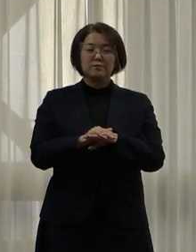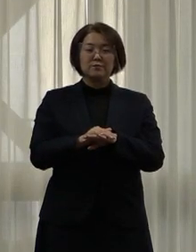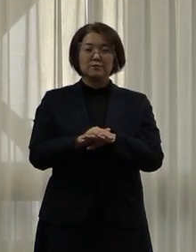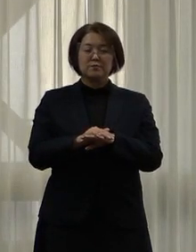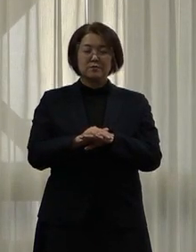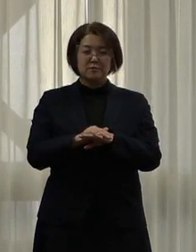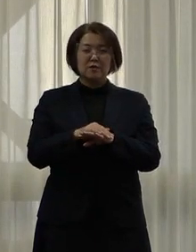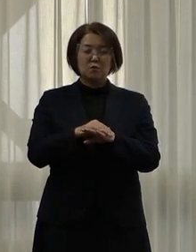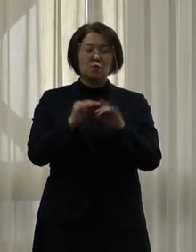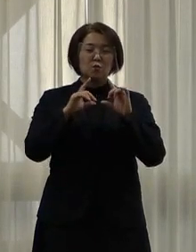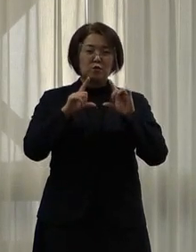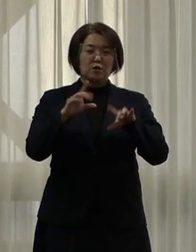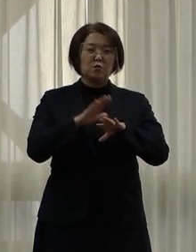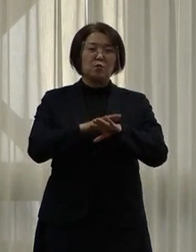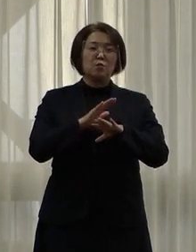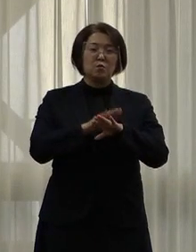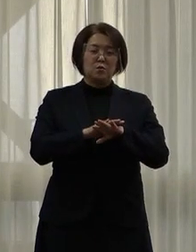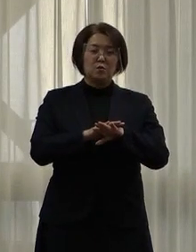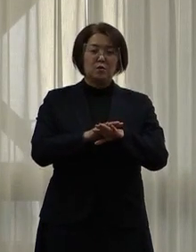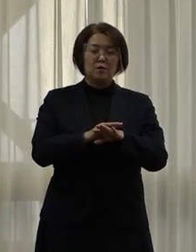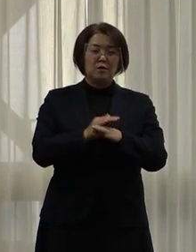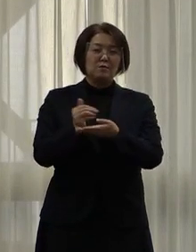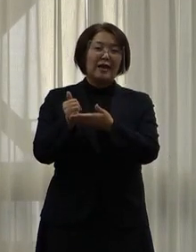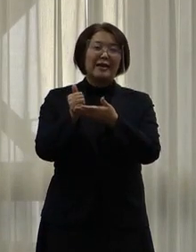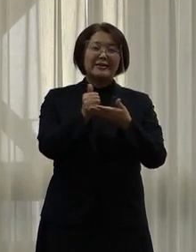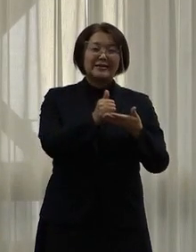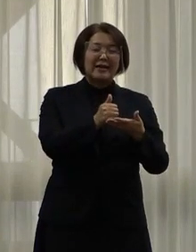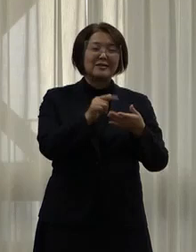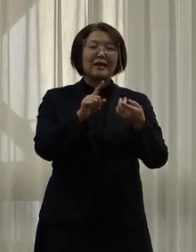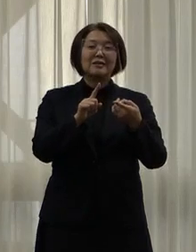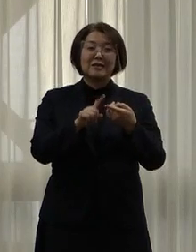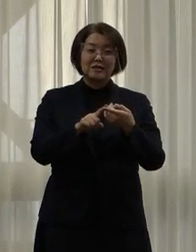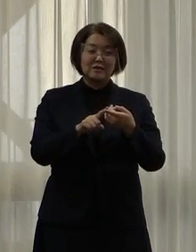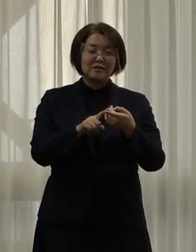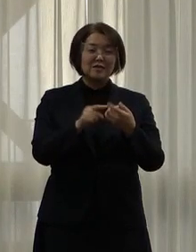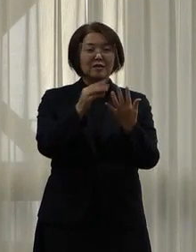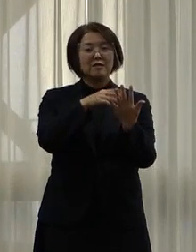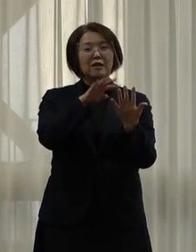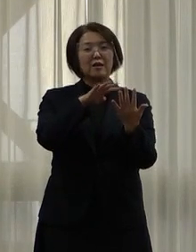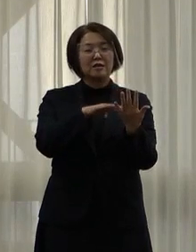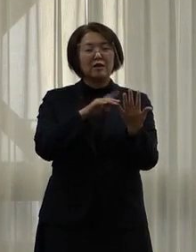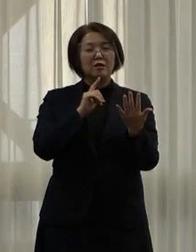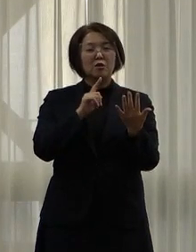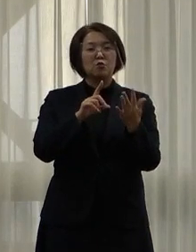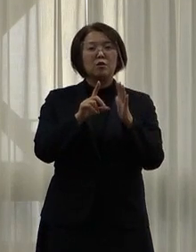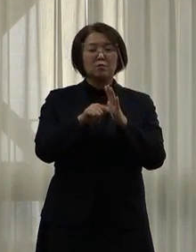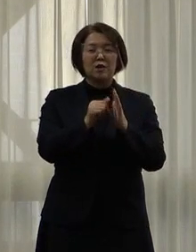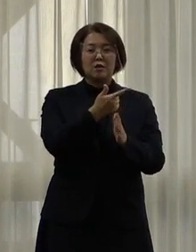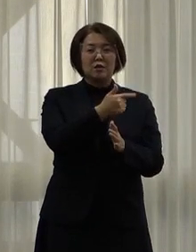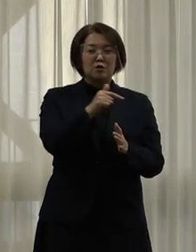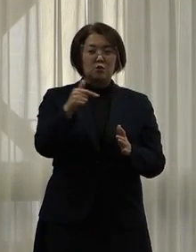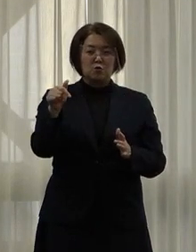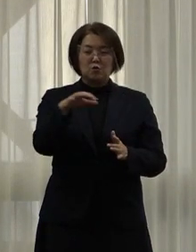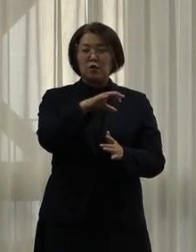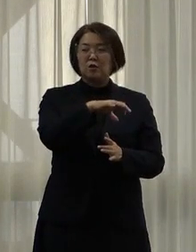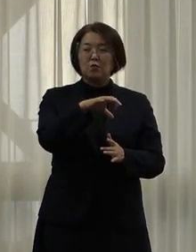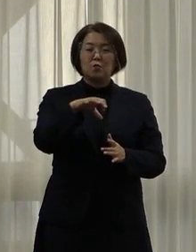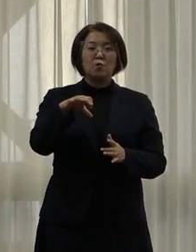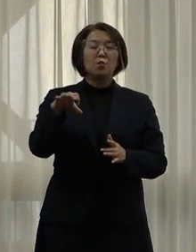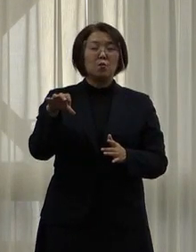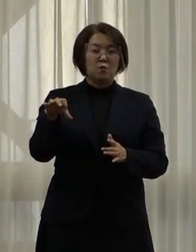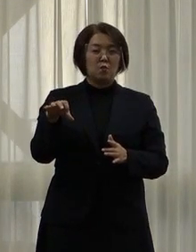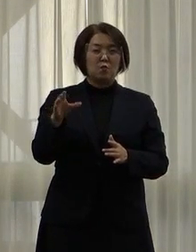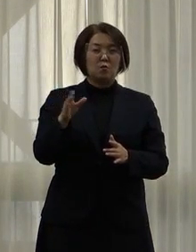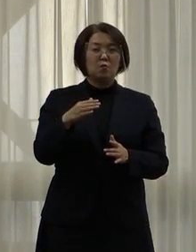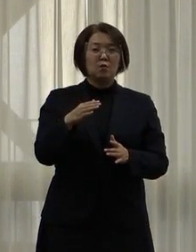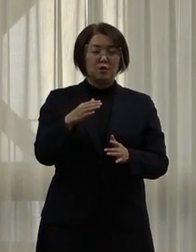になっています。で、客観的なデータはまさに客観ですから、いろんなところから